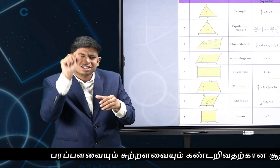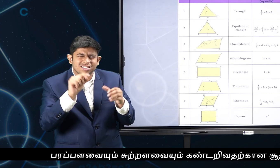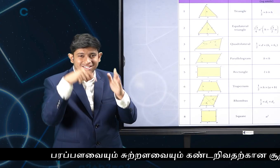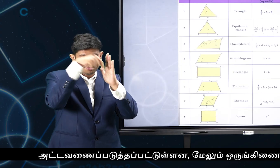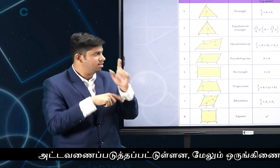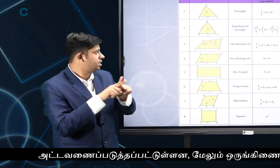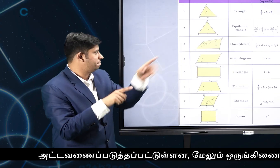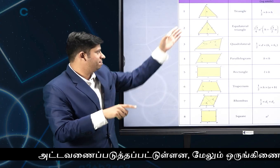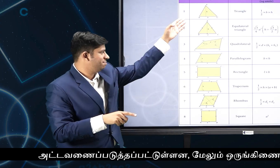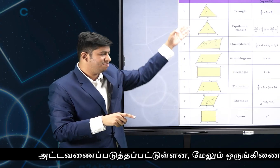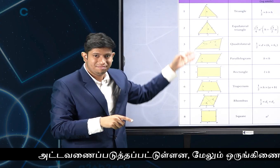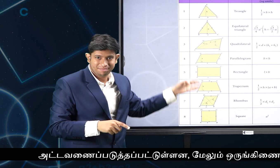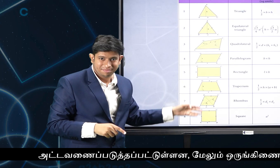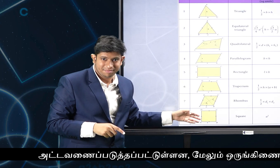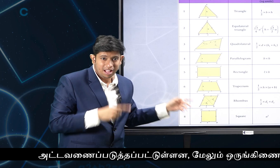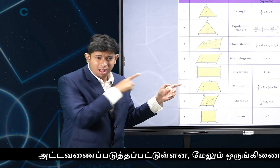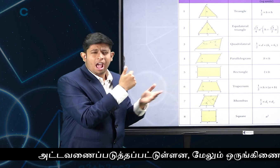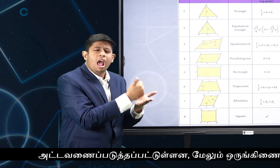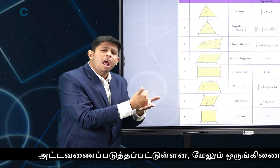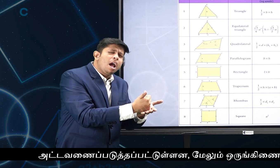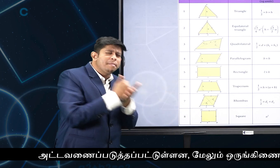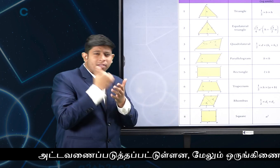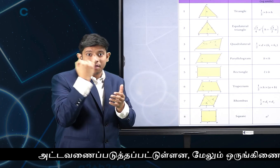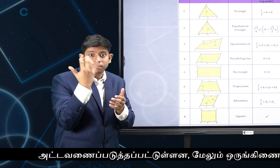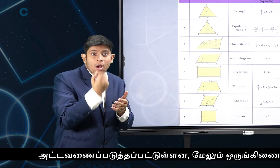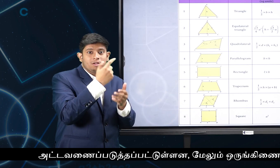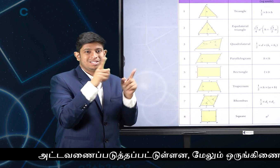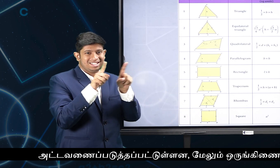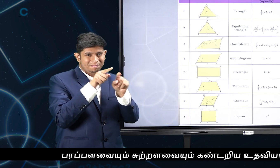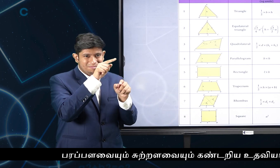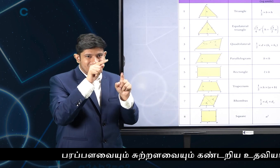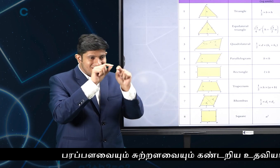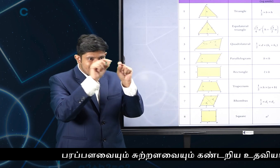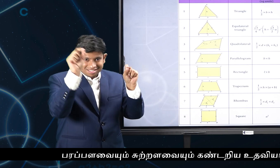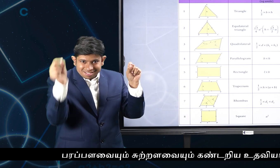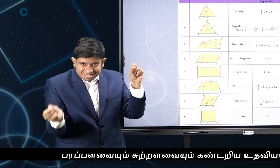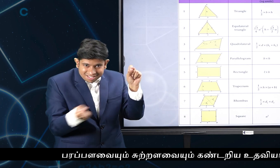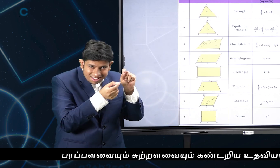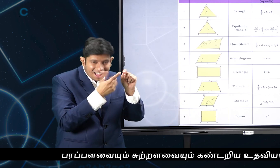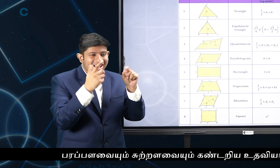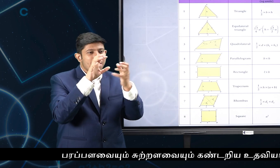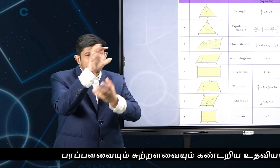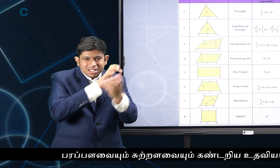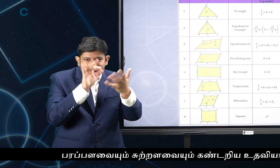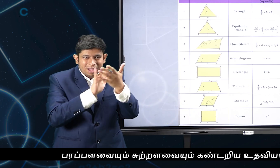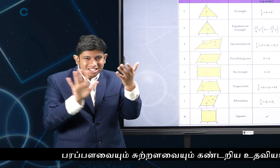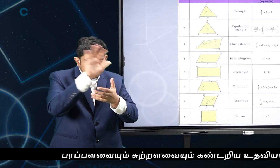கீழே அட்டவணைப்படுத்தப்பட்டுள்ளன. மேலும் ஒருங்கிணைந்த உருவங்களின் பரப்பளவையும் சுற்றளவையும் கண்டறிய